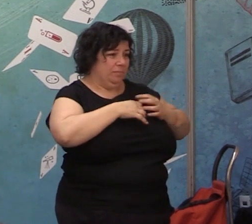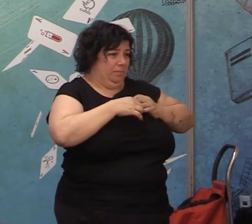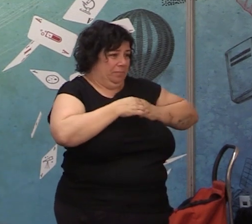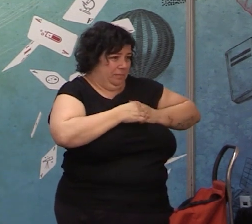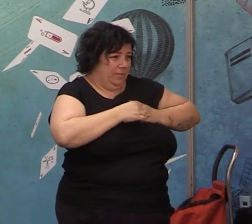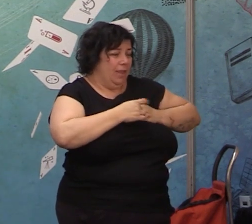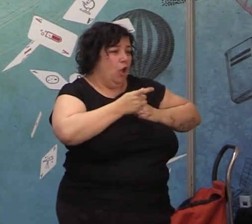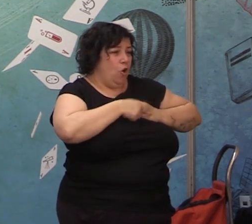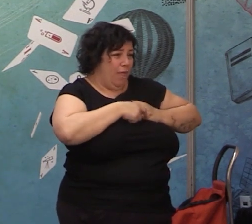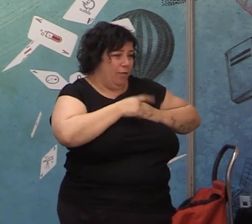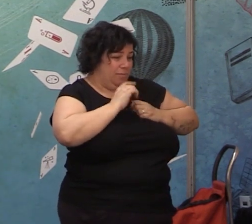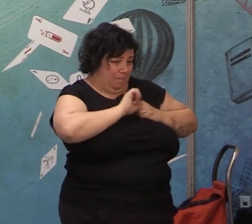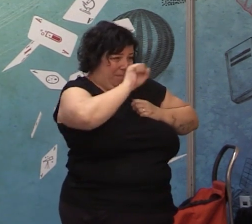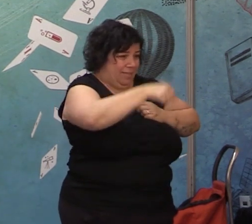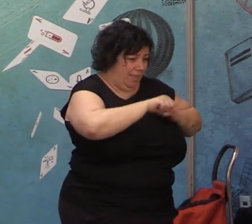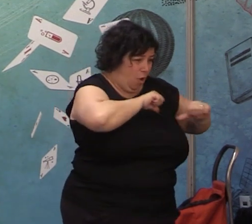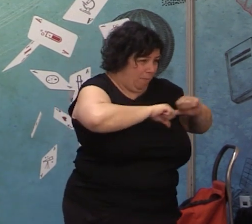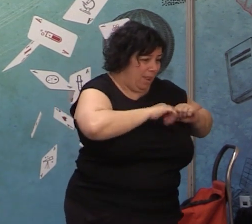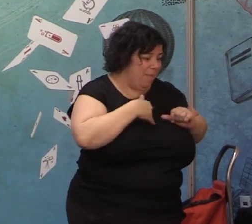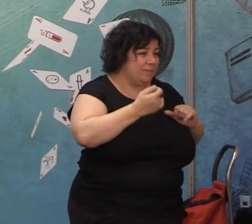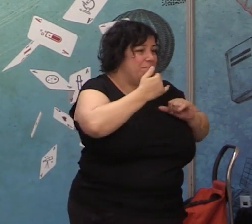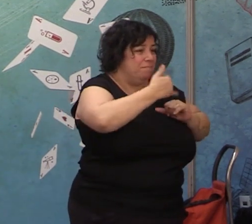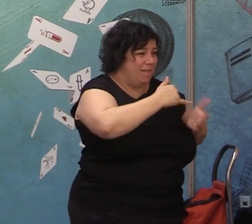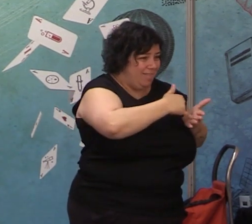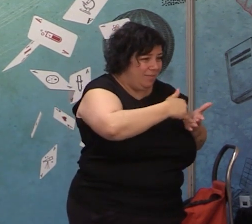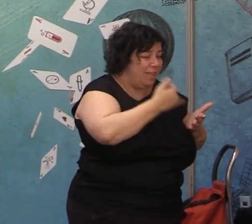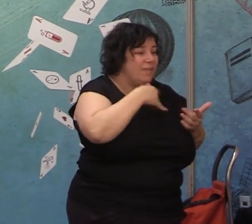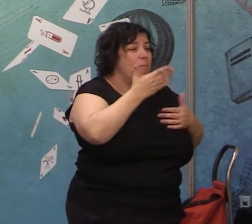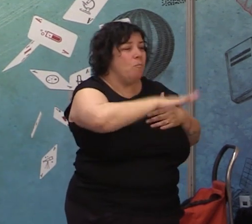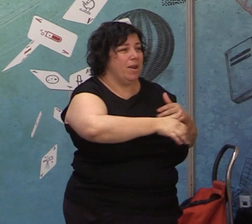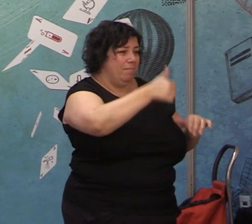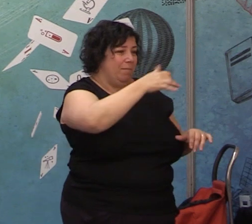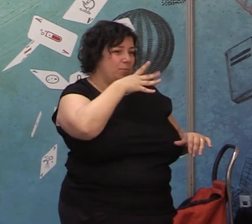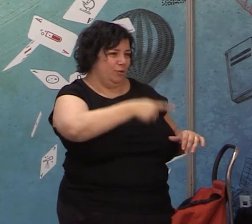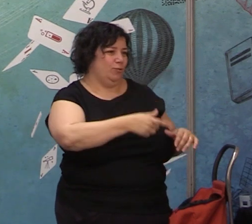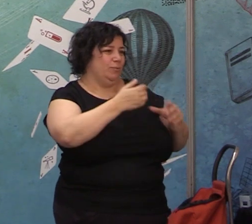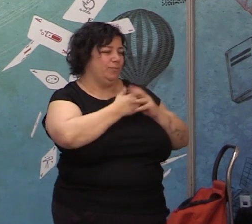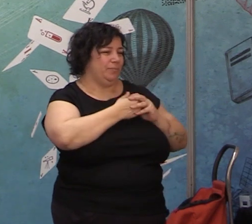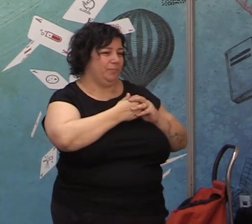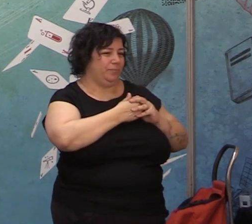corazón más debilitado y por eso es por lo que se mueren más.